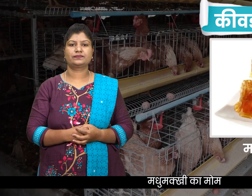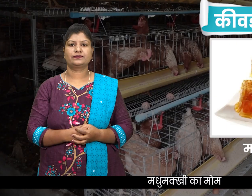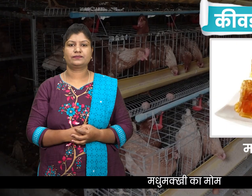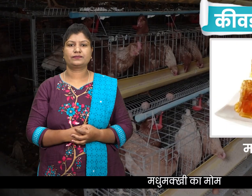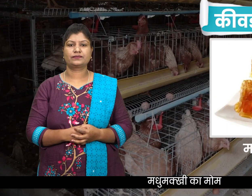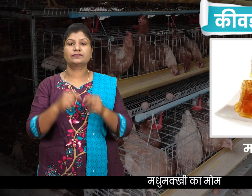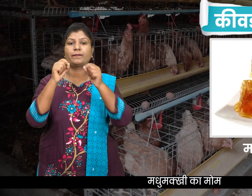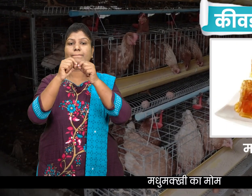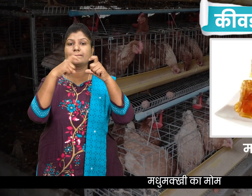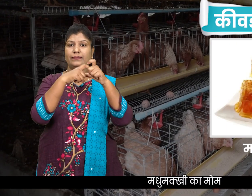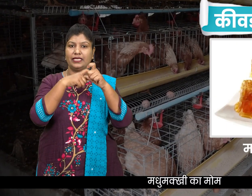मधुमक्खी का मोम,